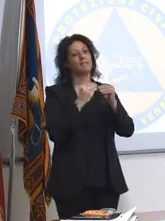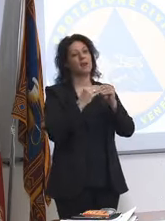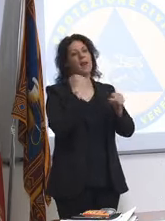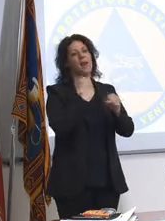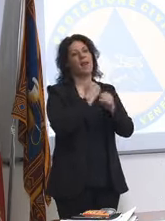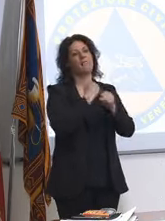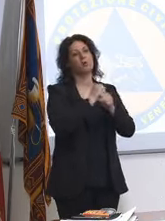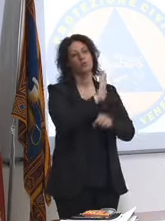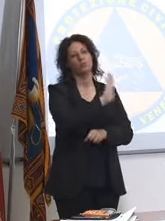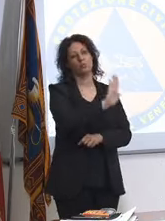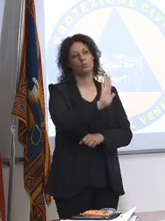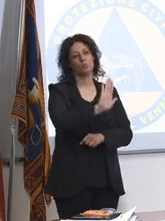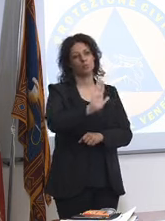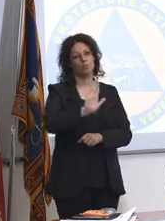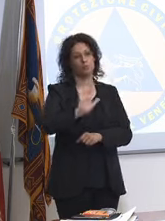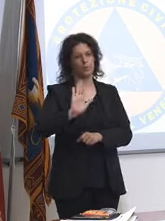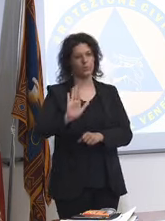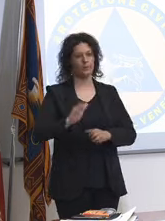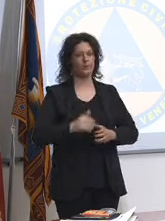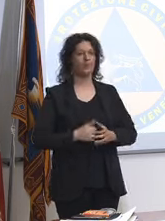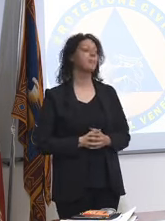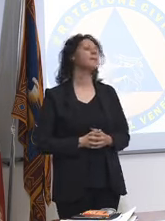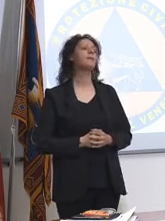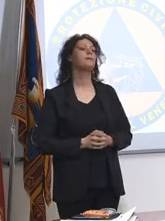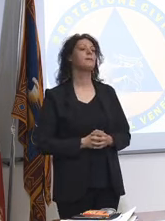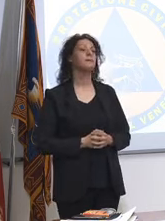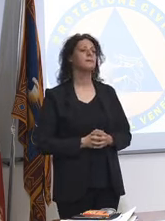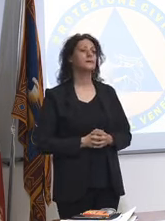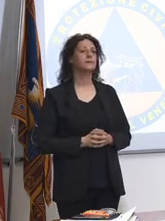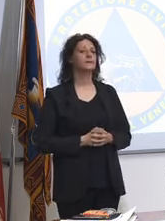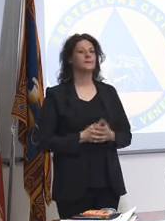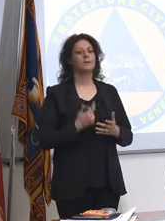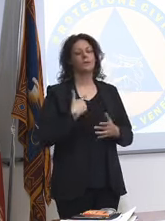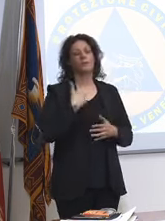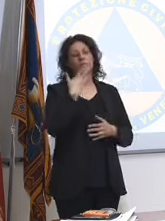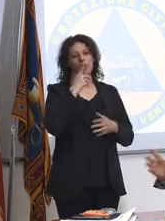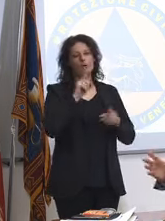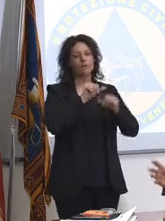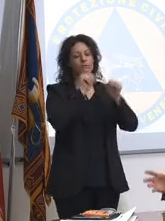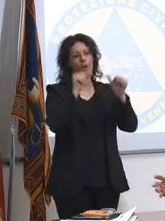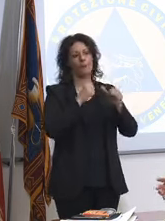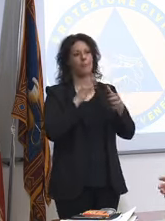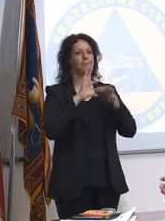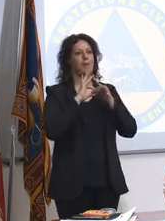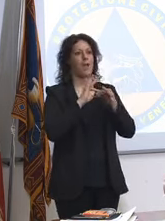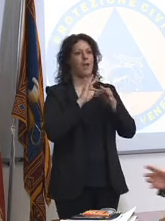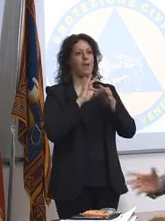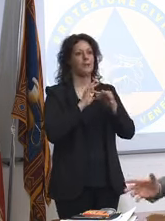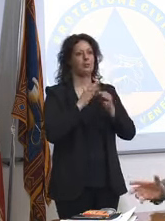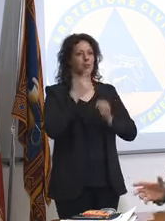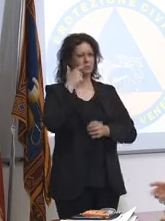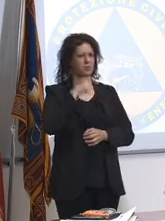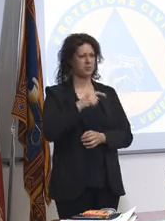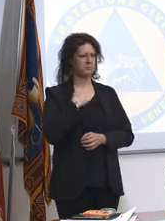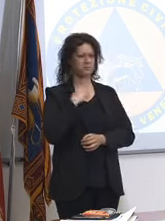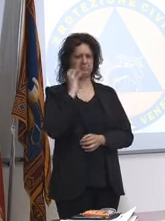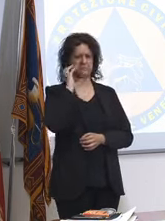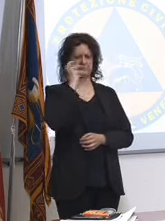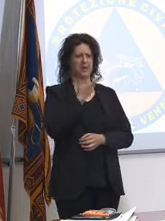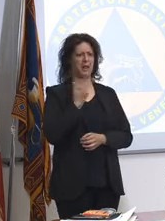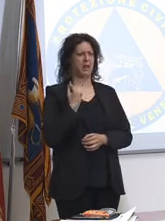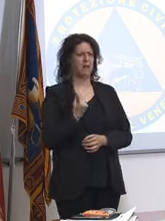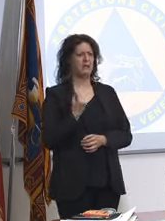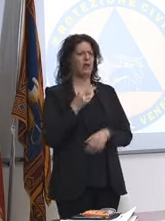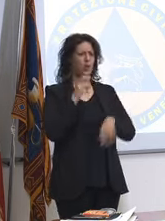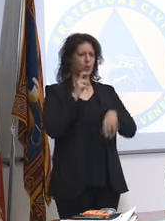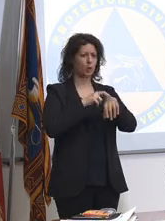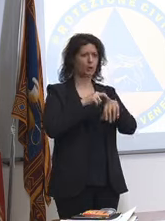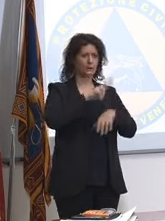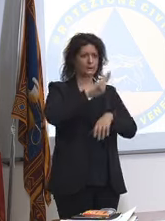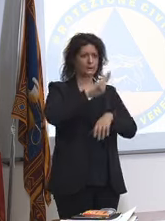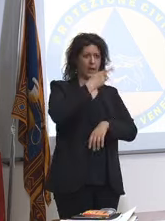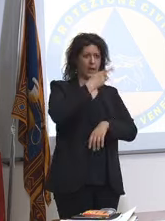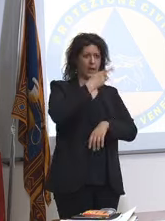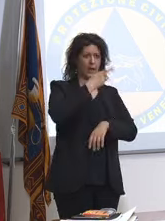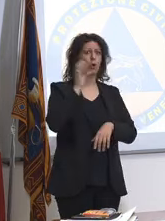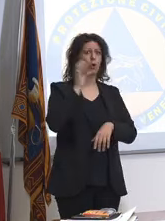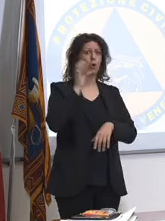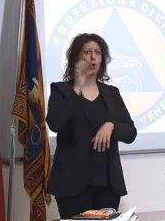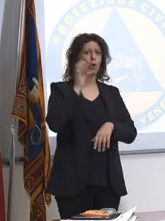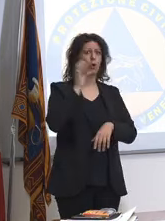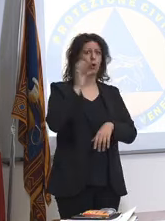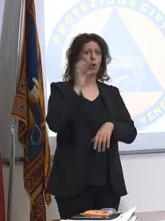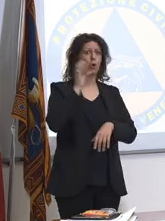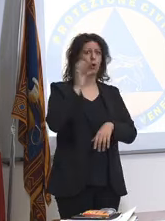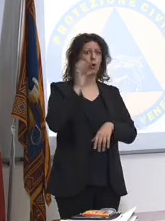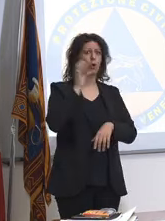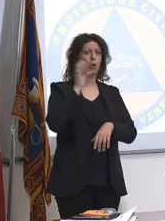lo dico, guardate, io voglio far da pacere anche in questa vicenda, perché trovo assurdo che due fuori classe così, Russo e Crisanti, stiano,